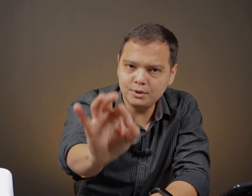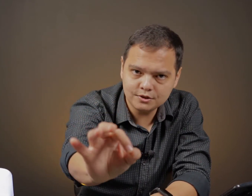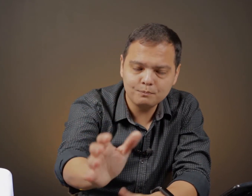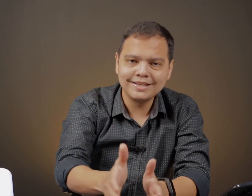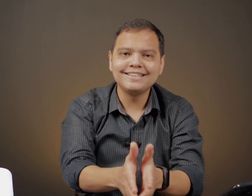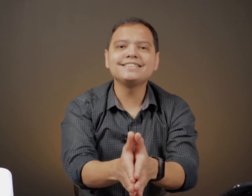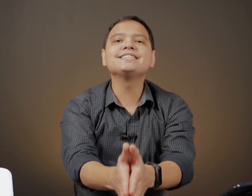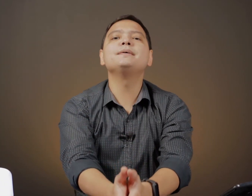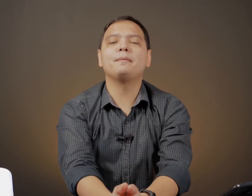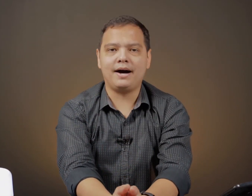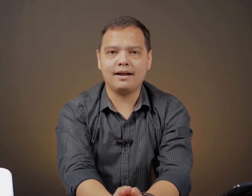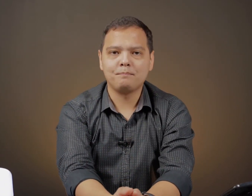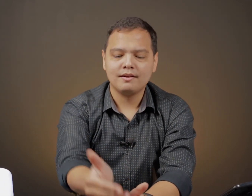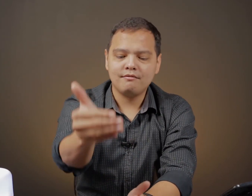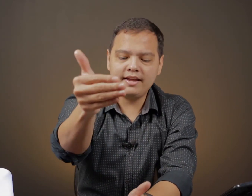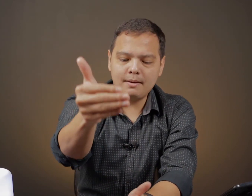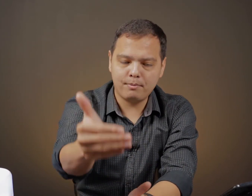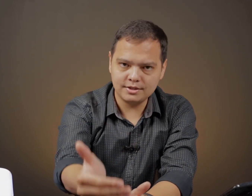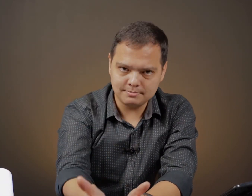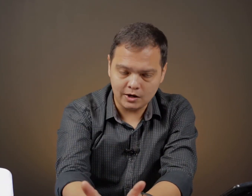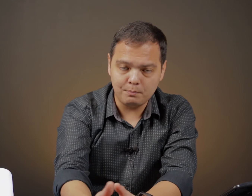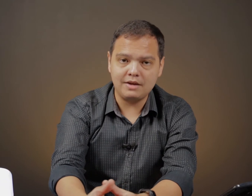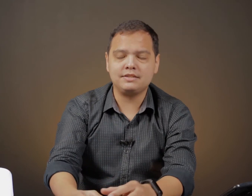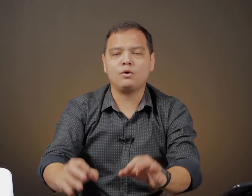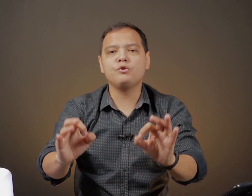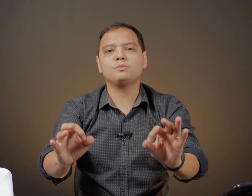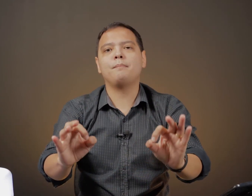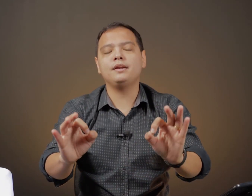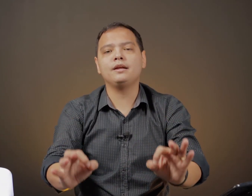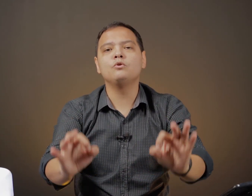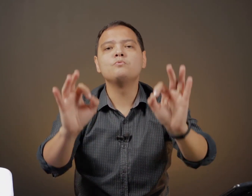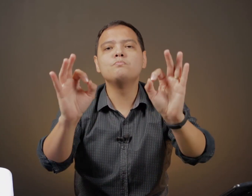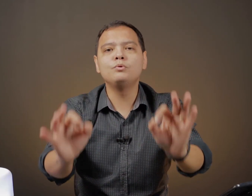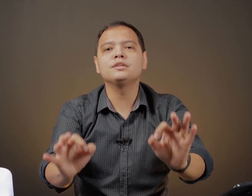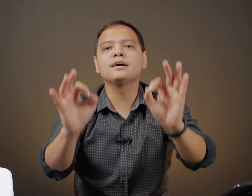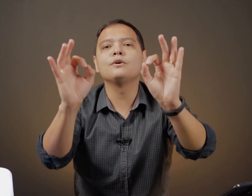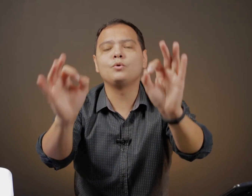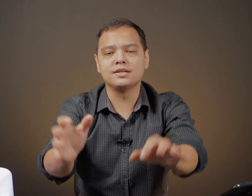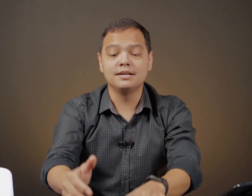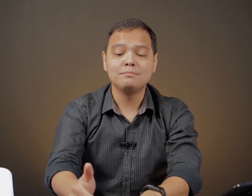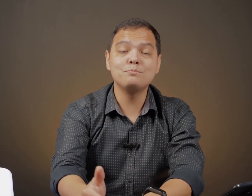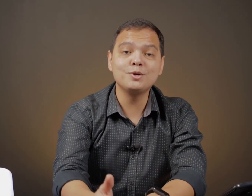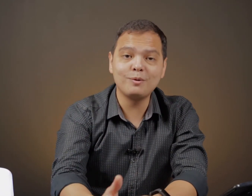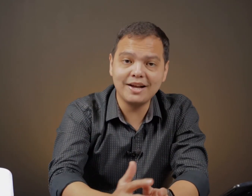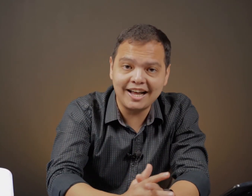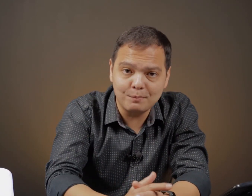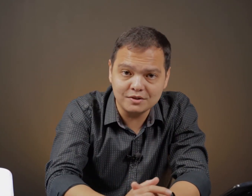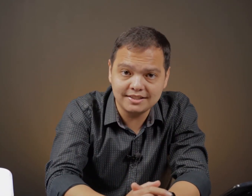isso, se prepara, venha na próxima aula porque você vai continuar aprendendo muita coisa. Muito obrigado por você ter